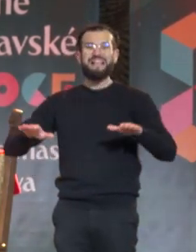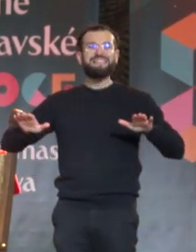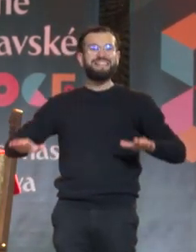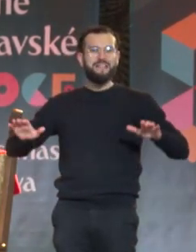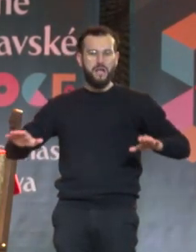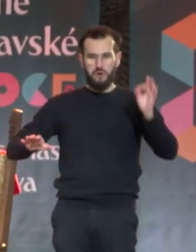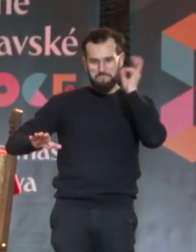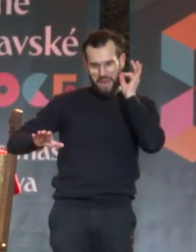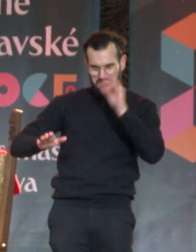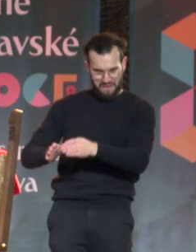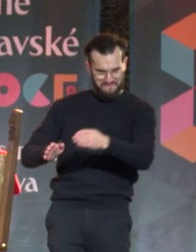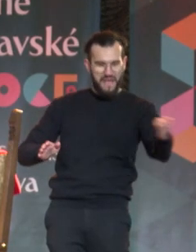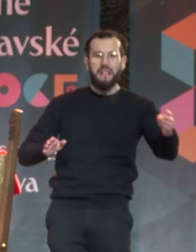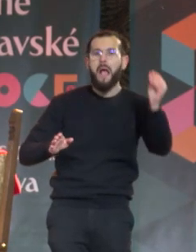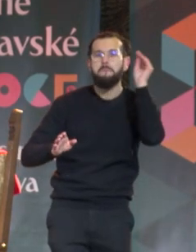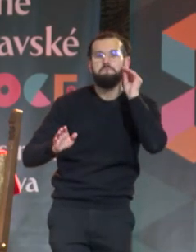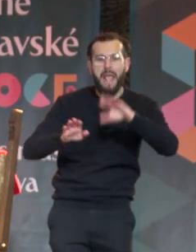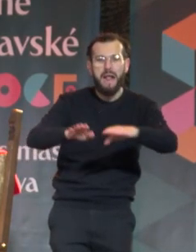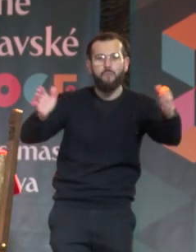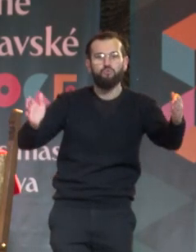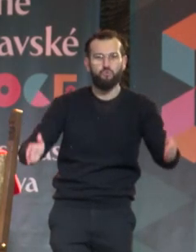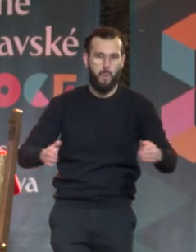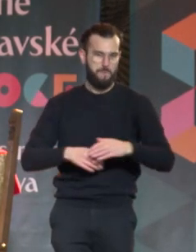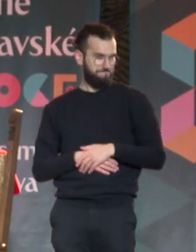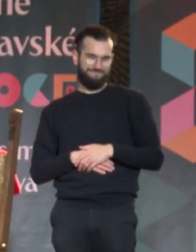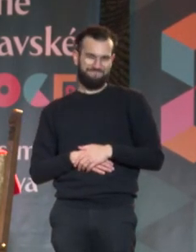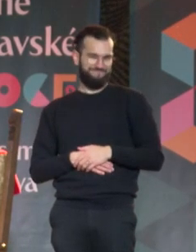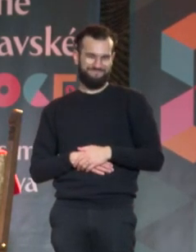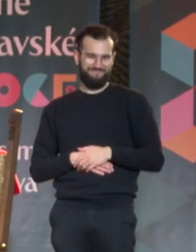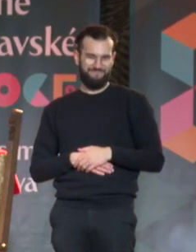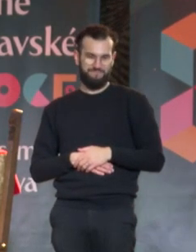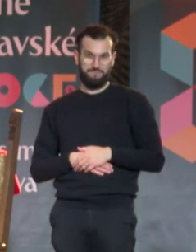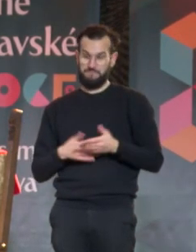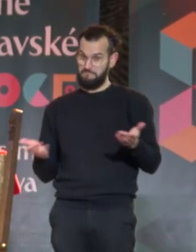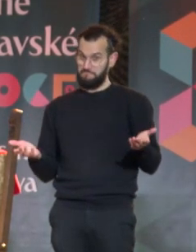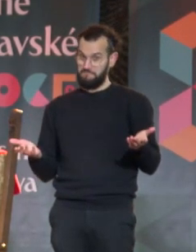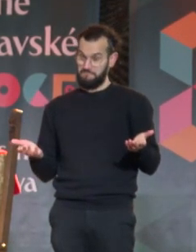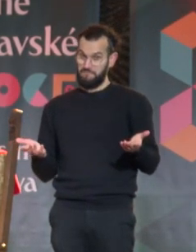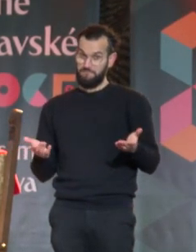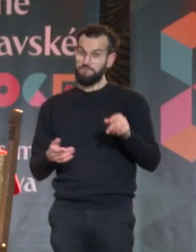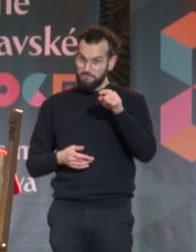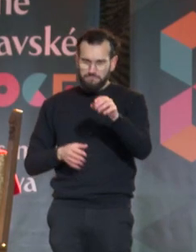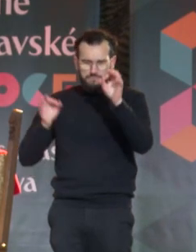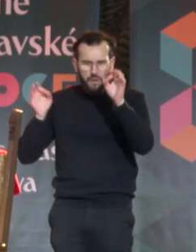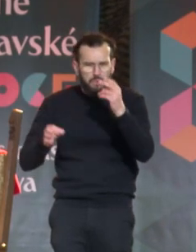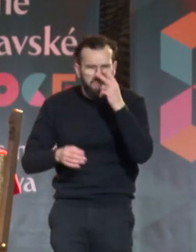nej je toaletný stolík s lampou. Medzi tým všetkým sa snehom